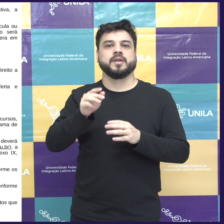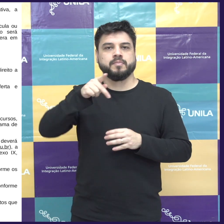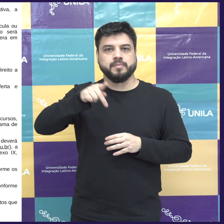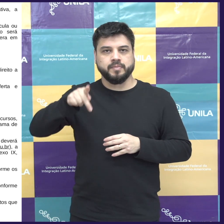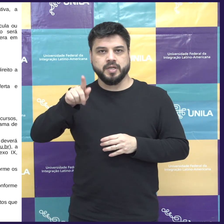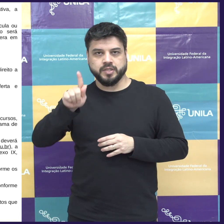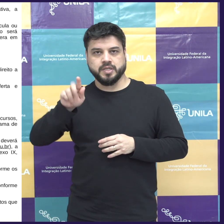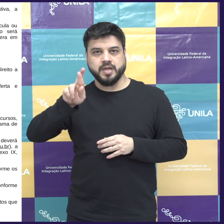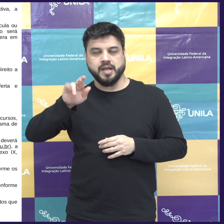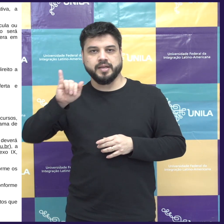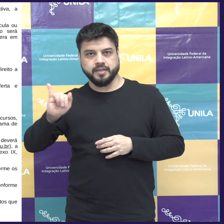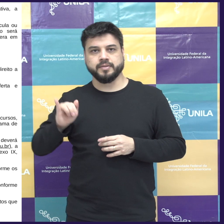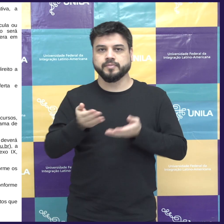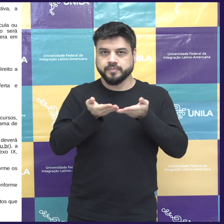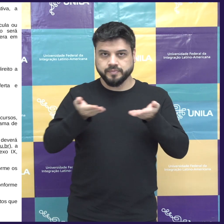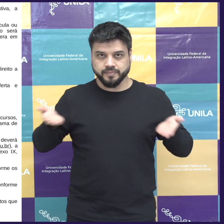PPGRI,